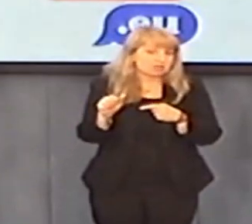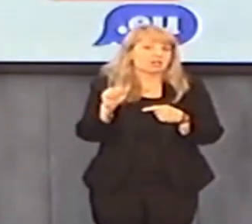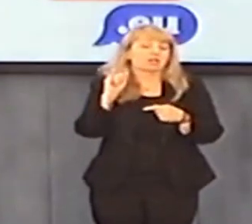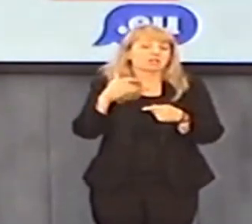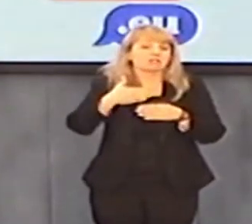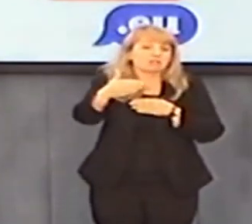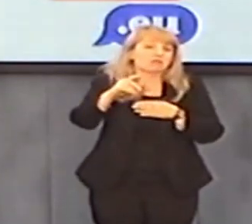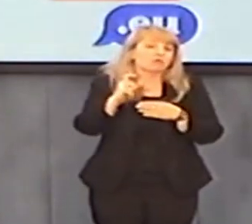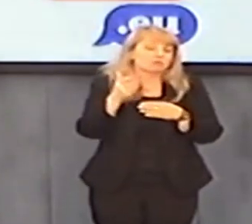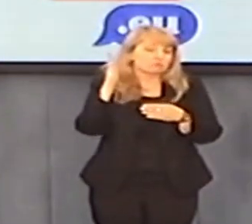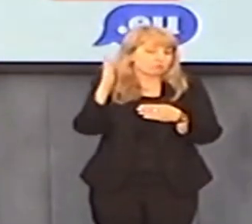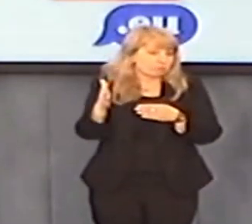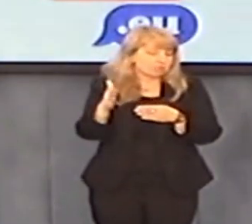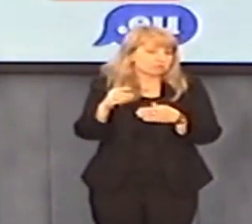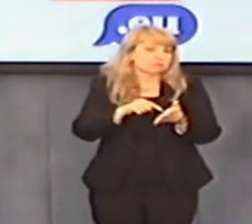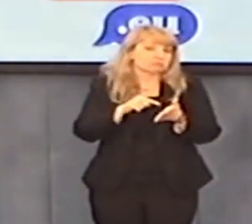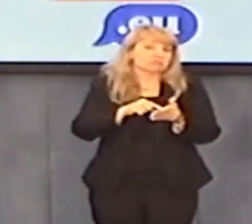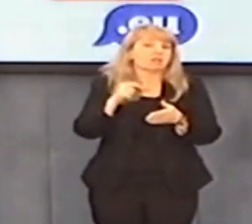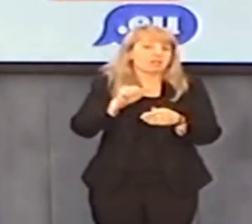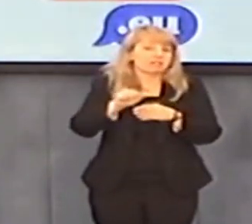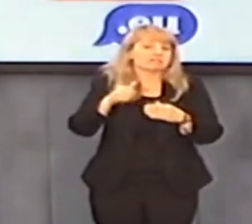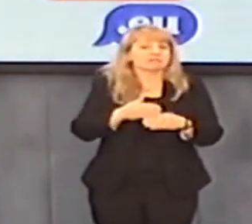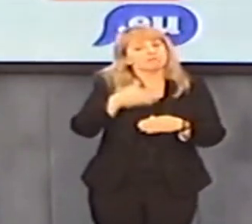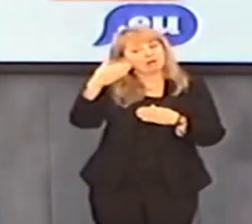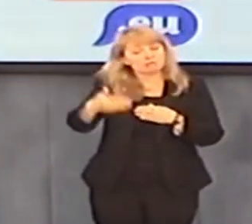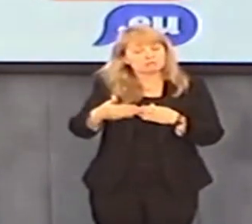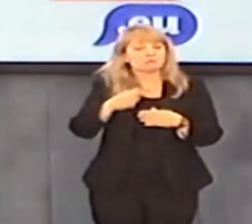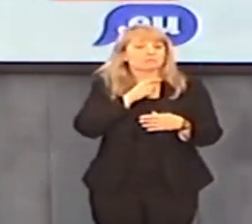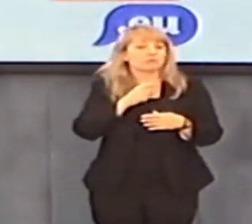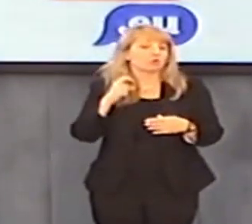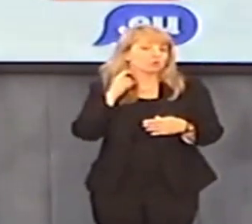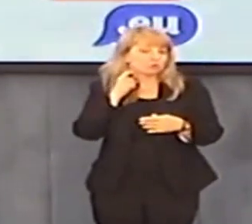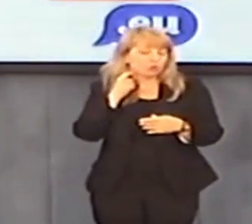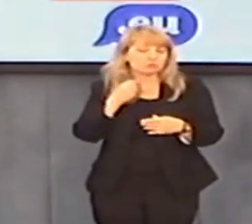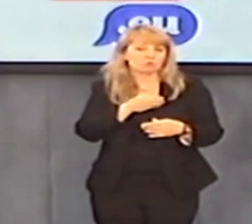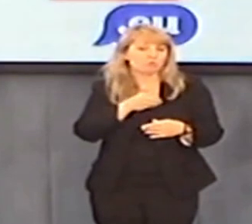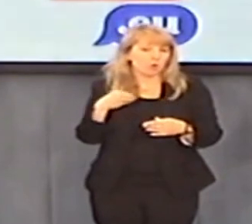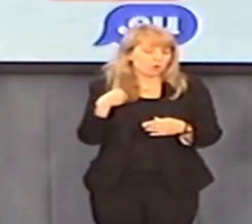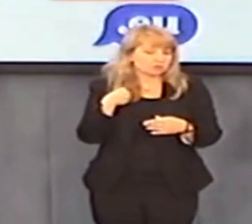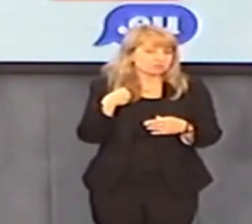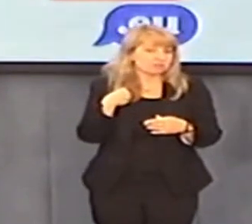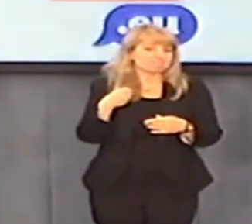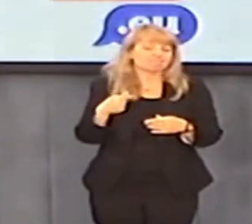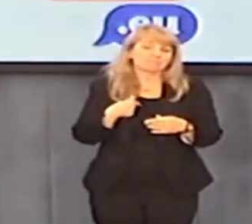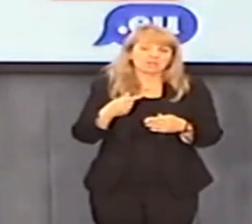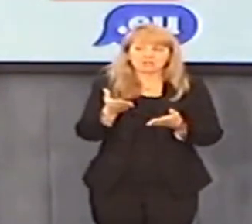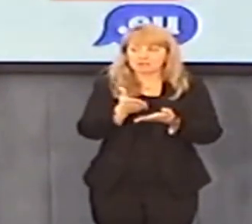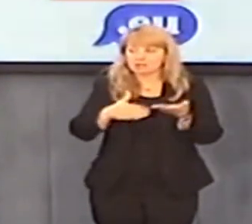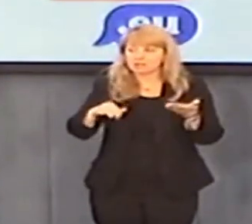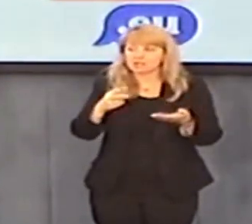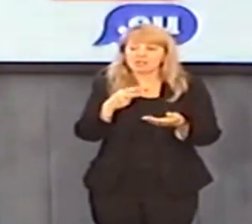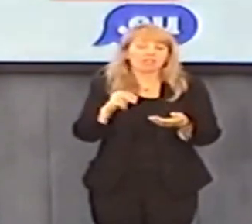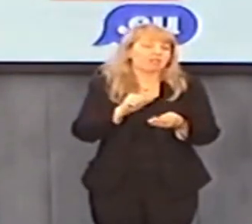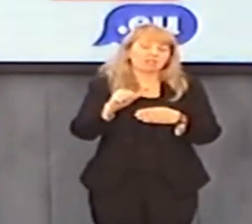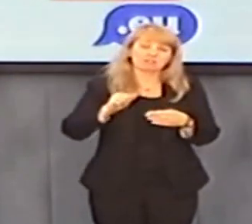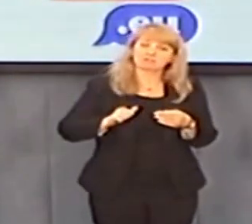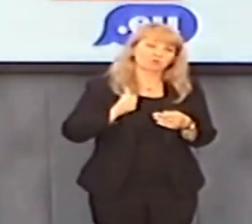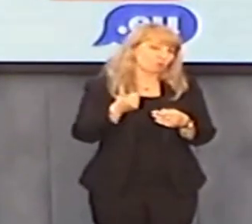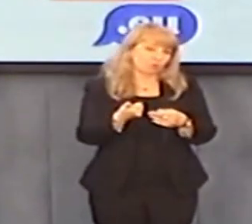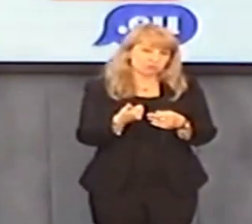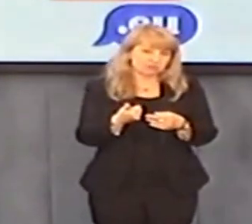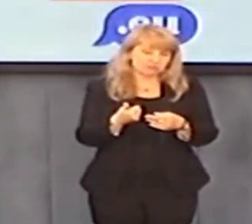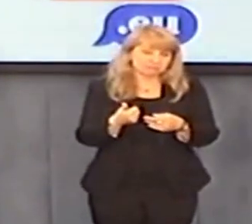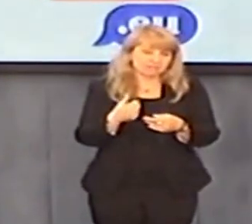No jest to niestety kolejny ksiądz pedofil z Polski. Nie przysparza to naszemu krajowi dobrej